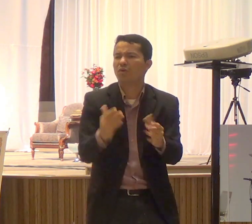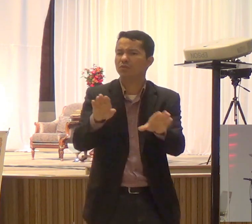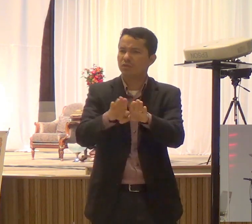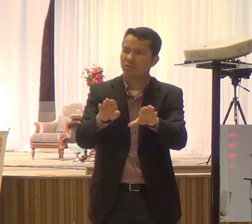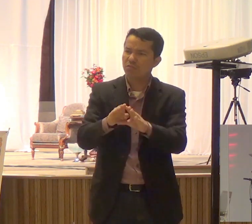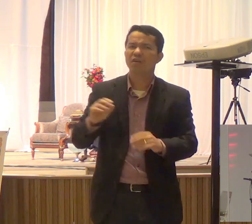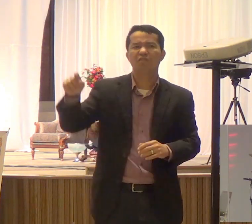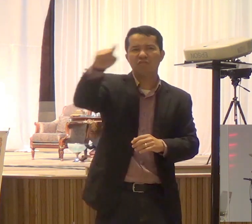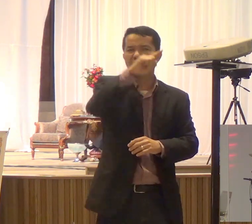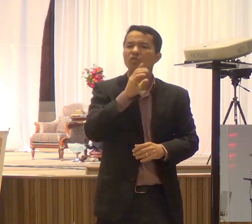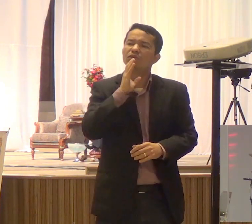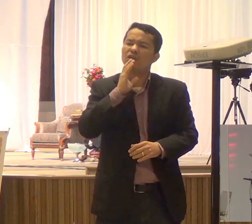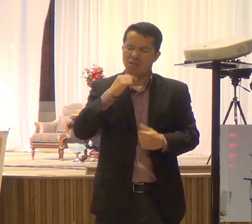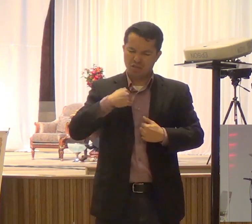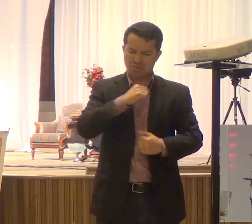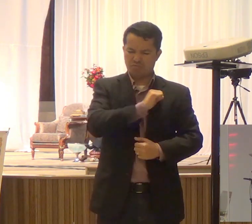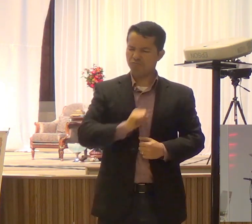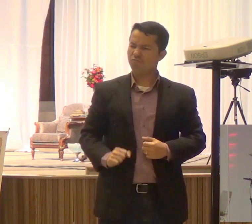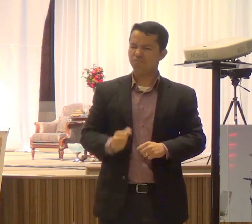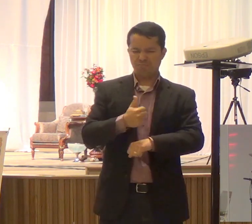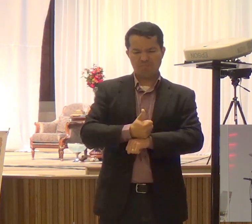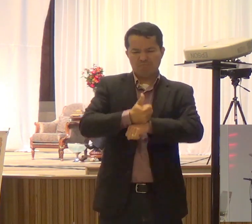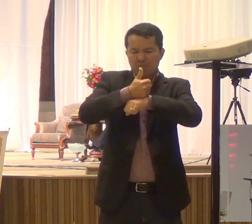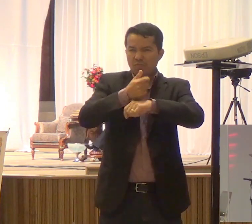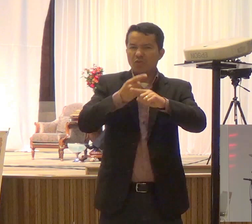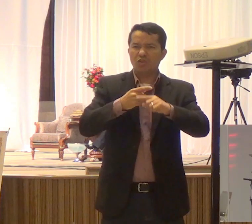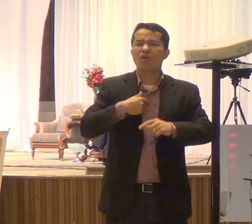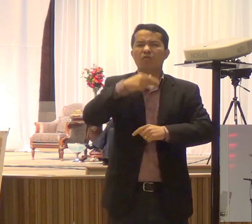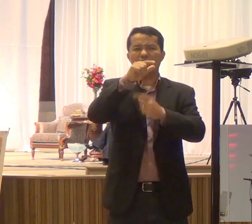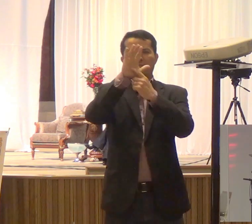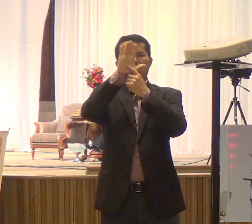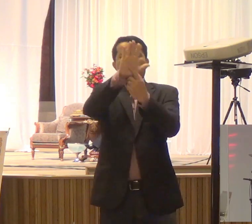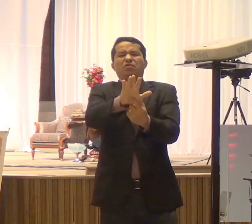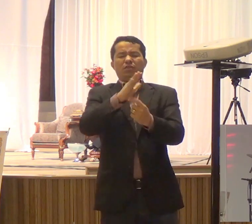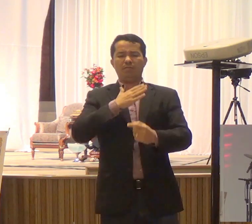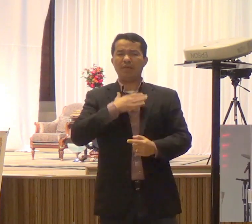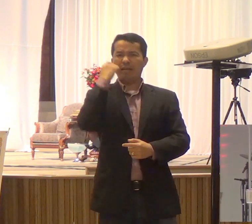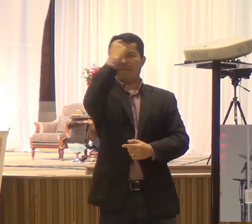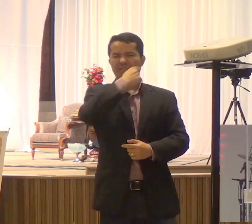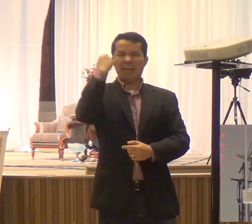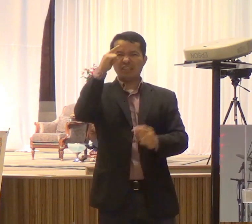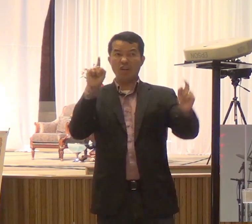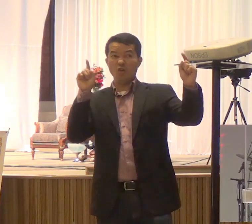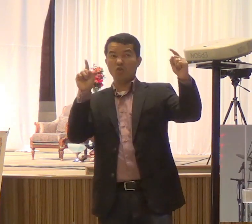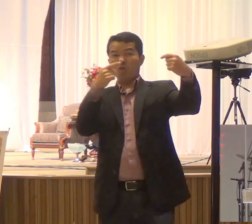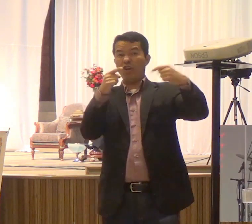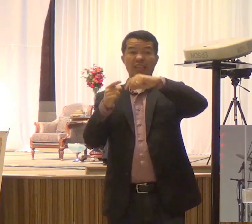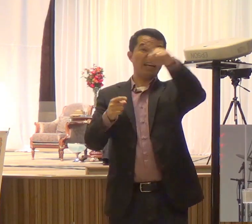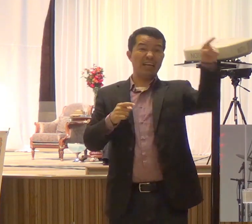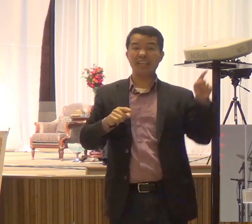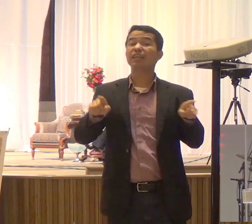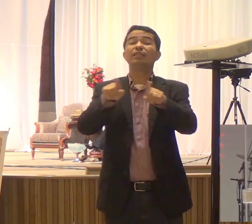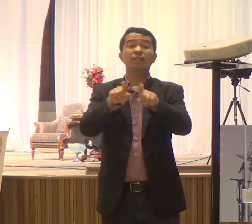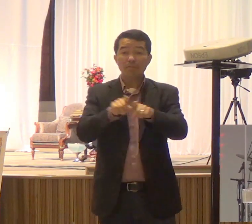sou o Senhor, quando tiver posto a minha face contra eles, e tornarei a terra em